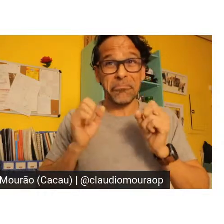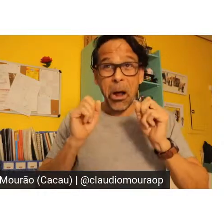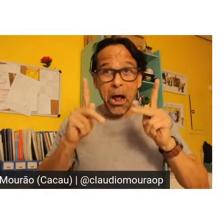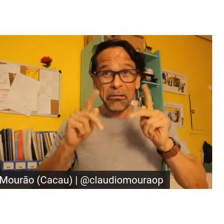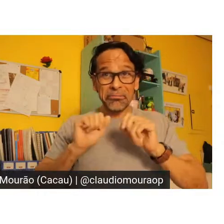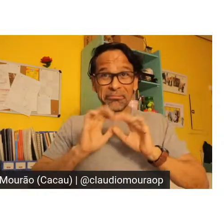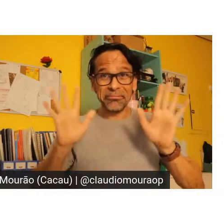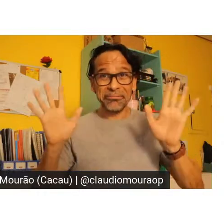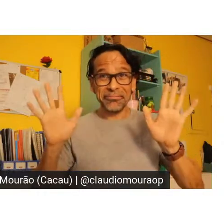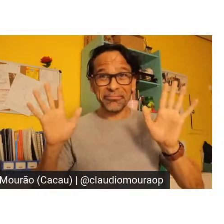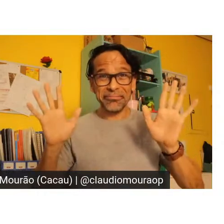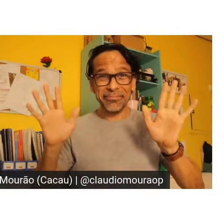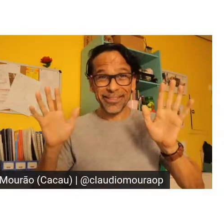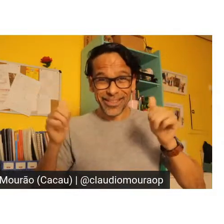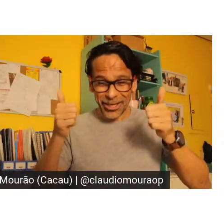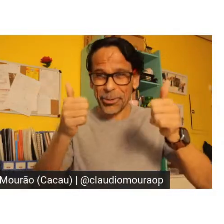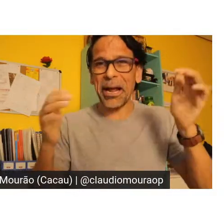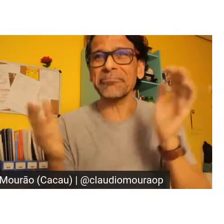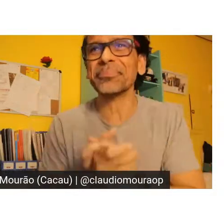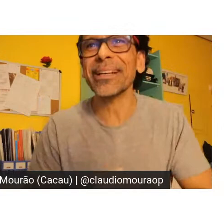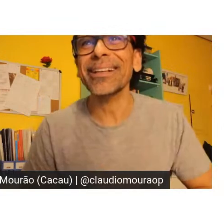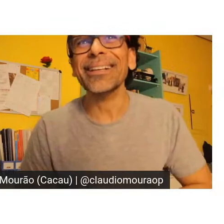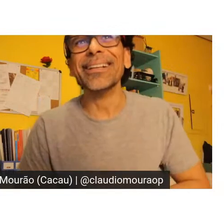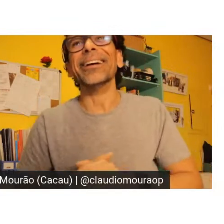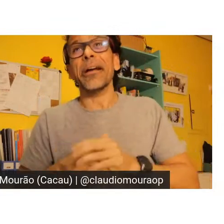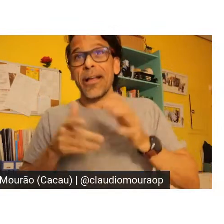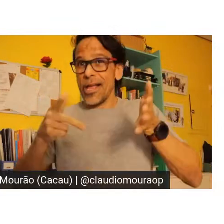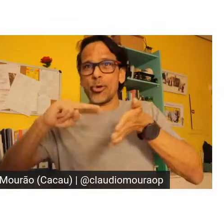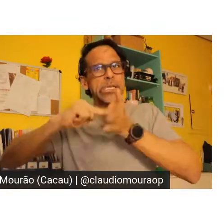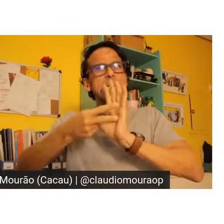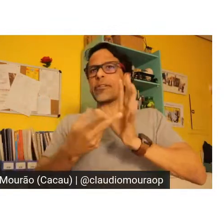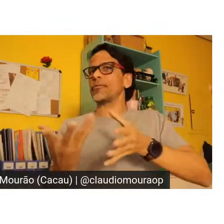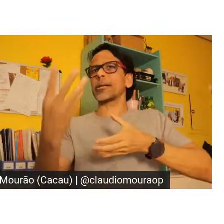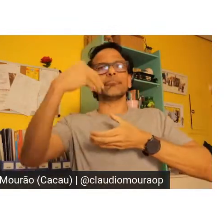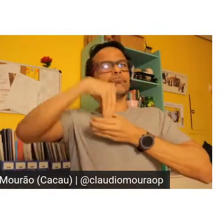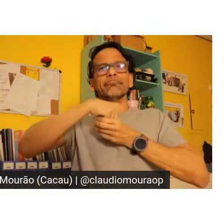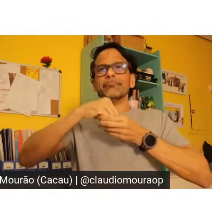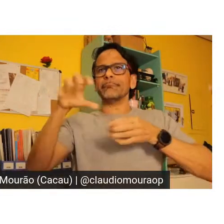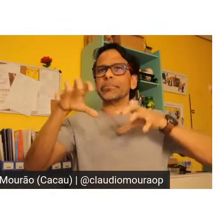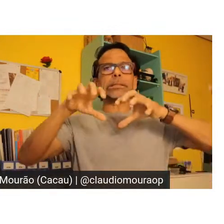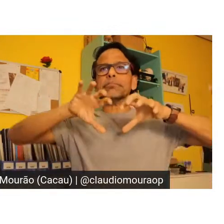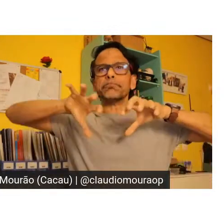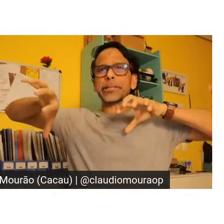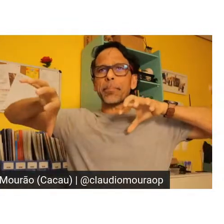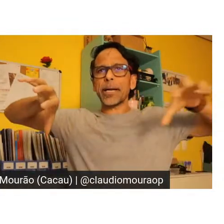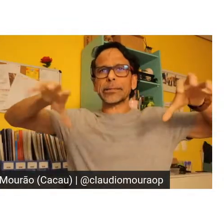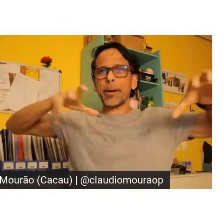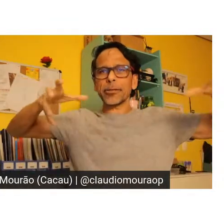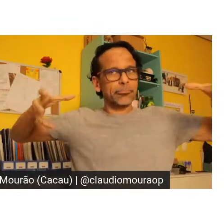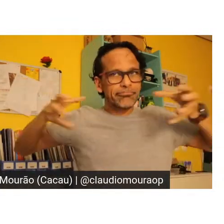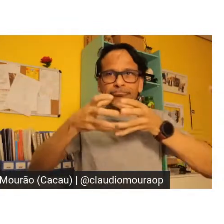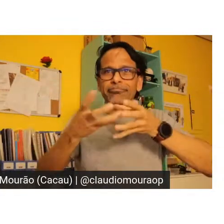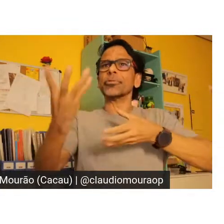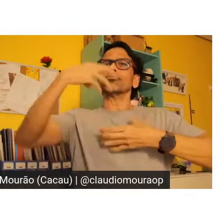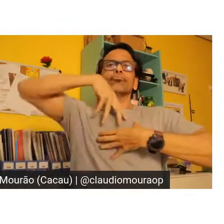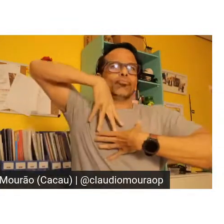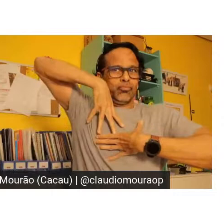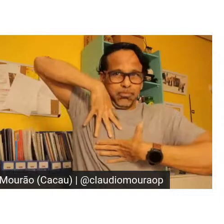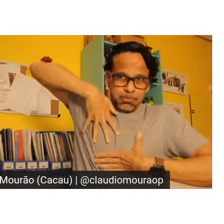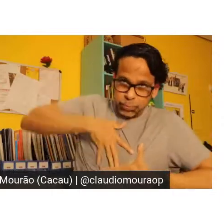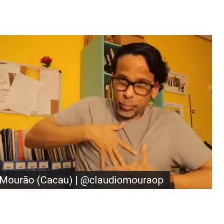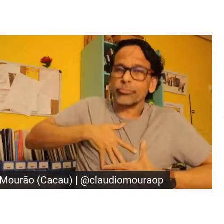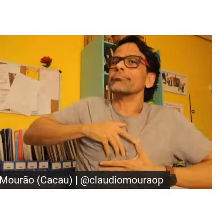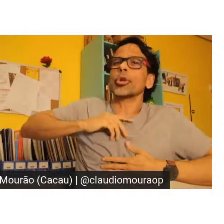fingiu a palavra peixe E aí bom então tudo